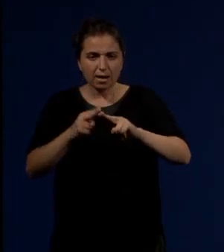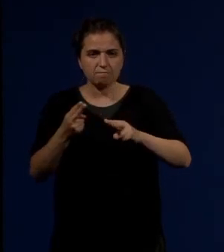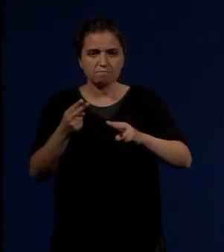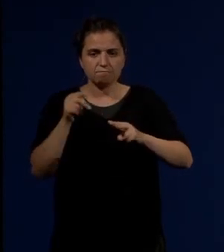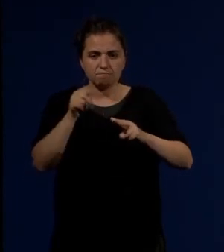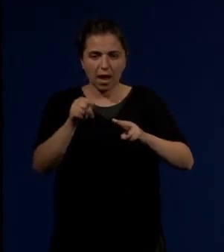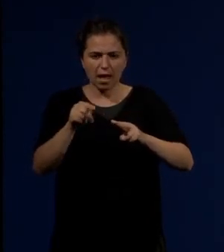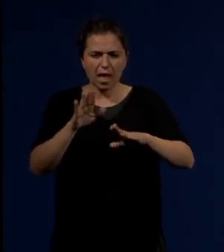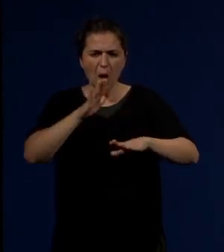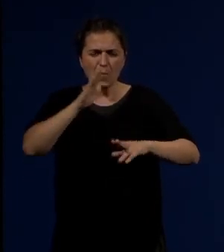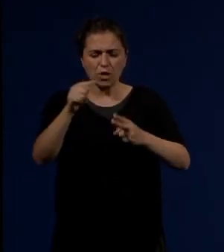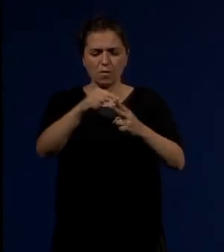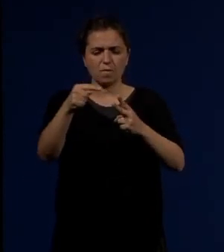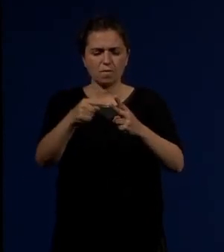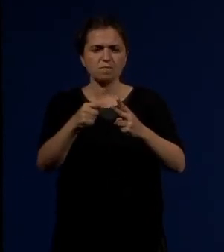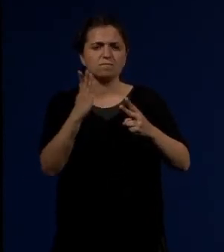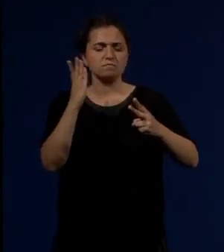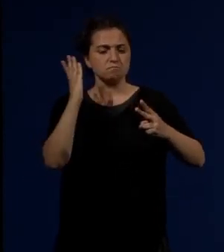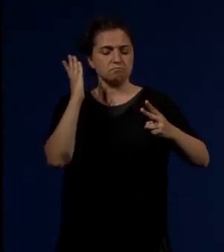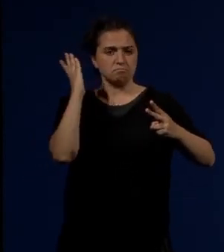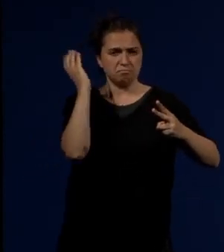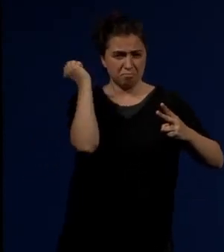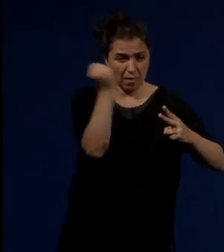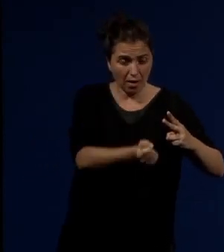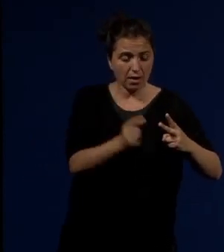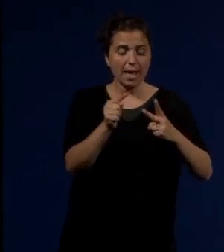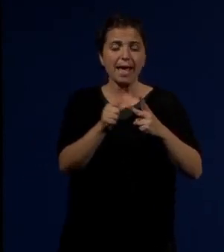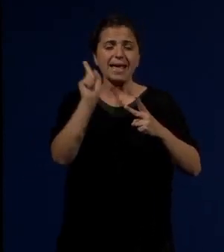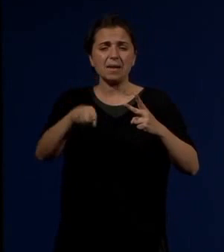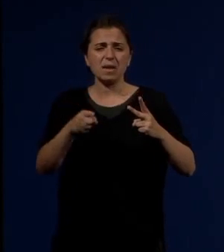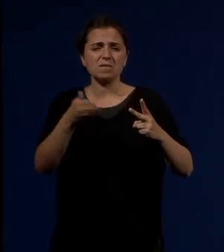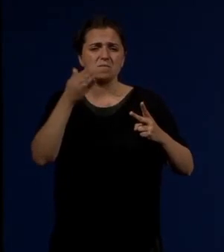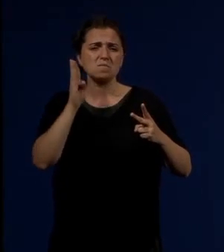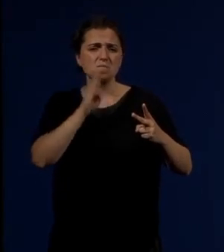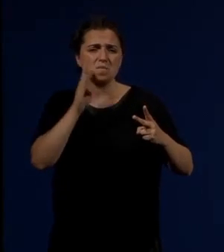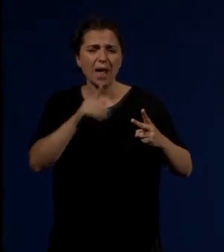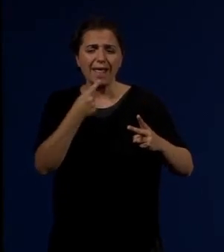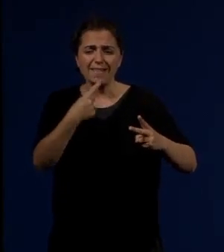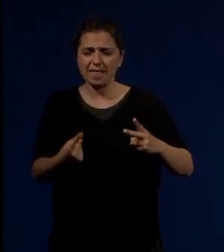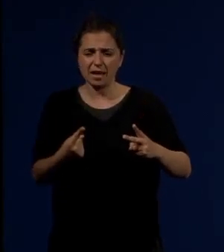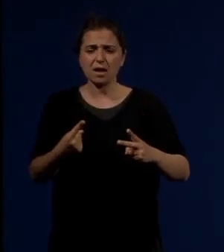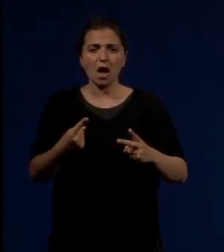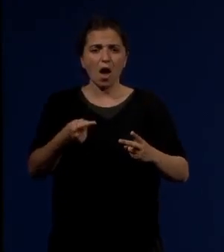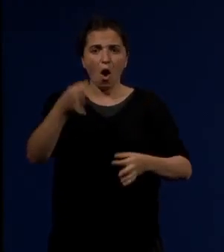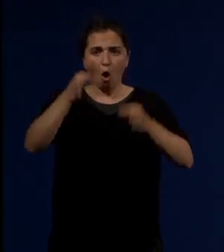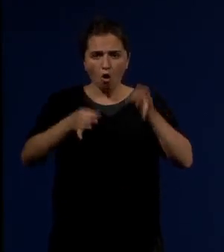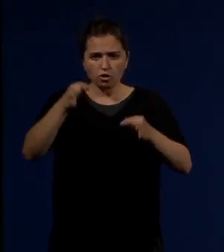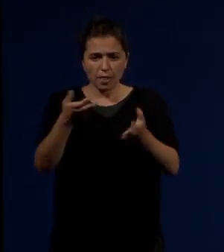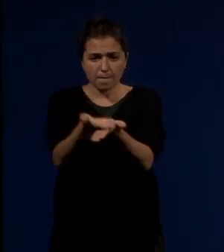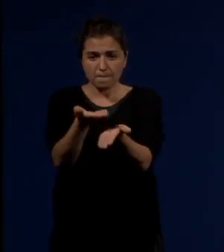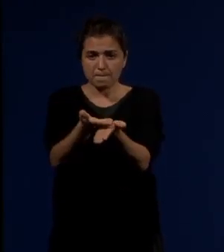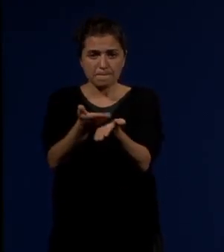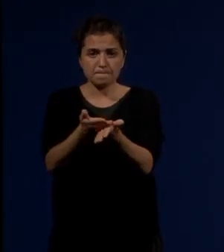investigando tanto por homicidio imprudente como por prevaricación. E prevaricar significa dictar unha resolución inxusta, sabendas de que é